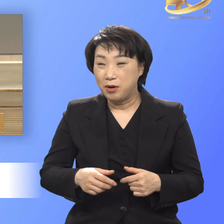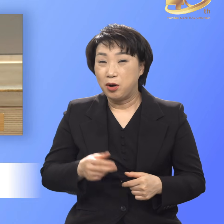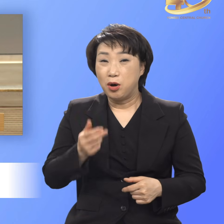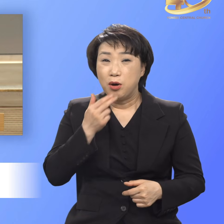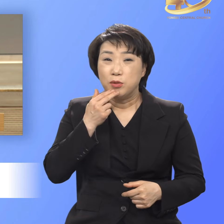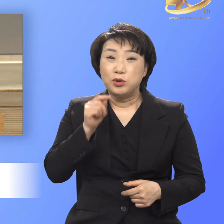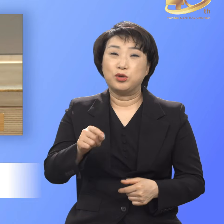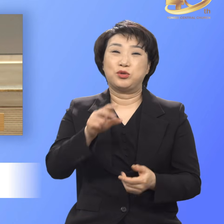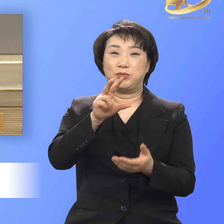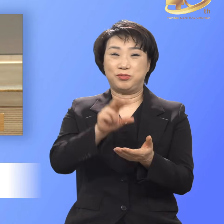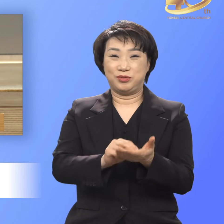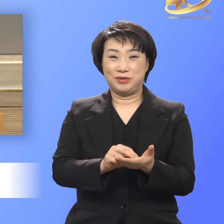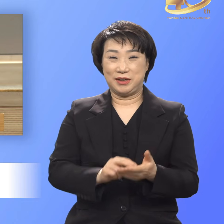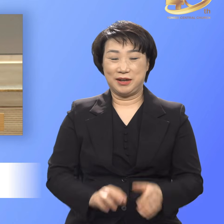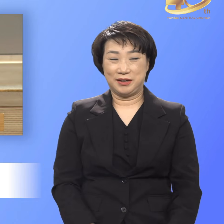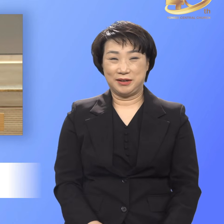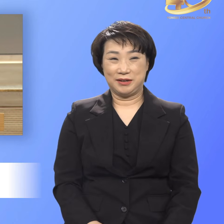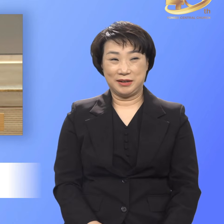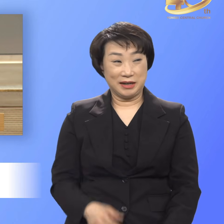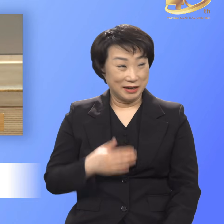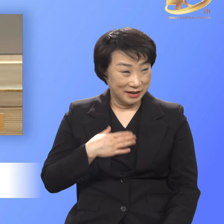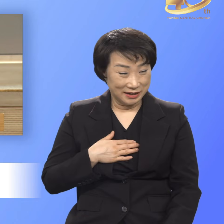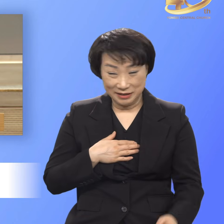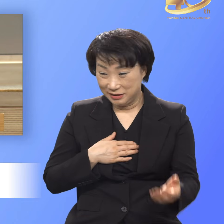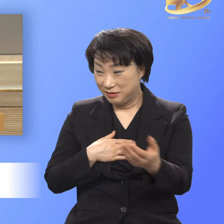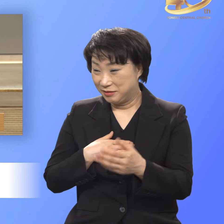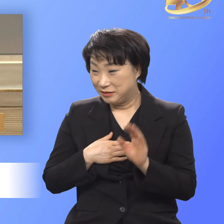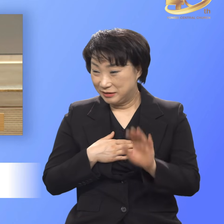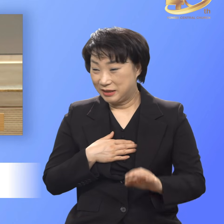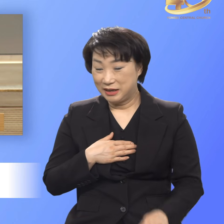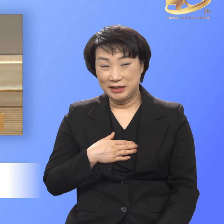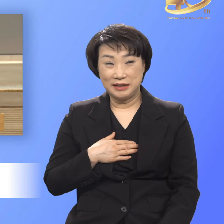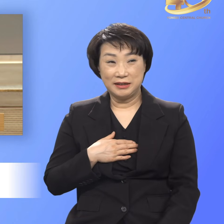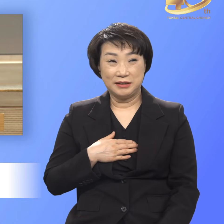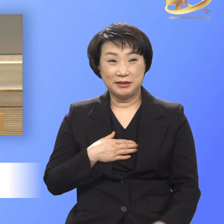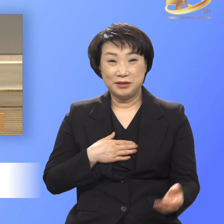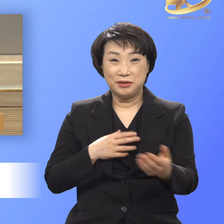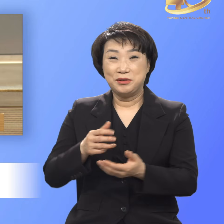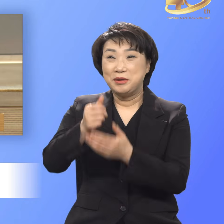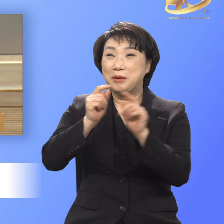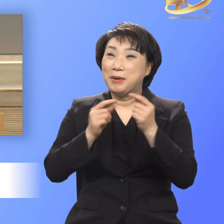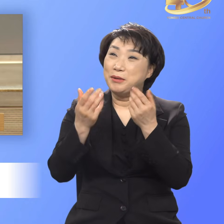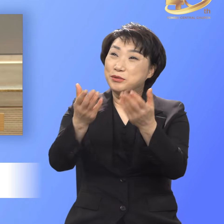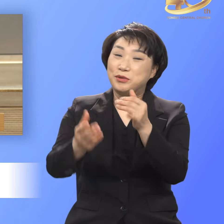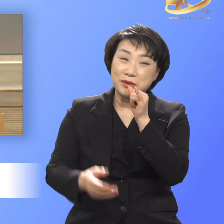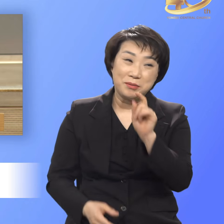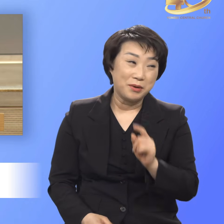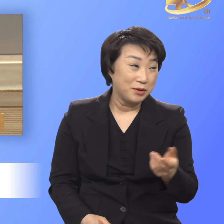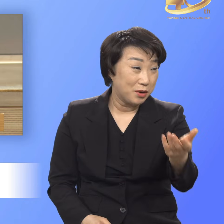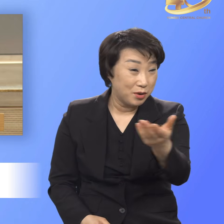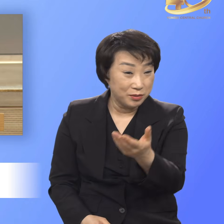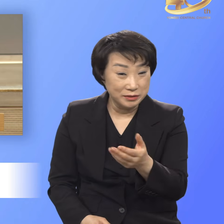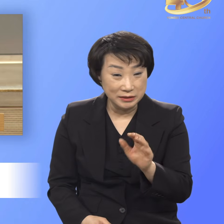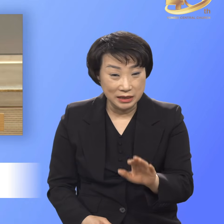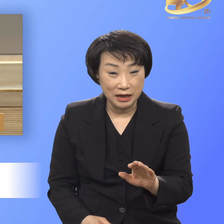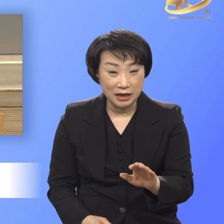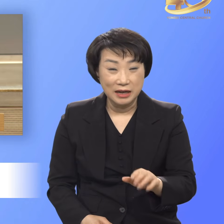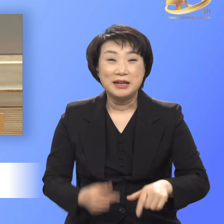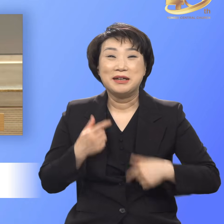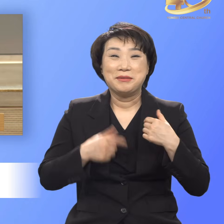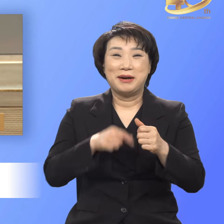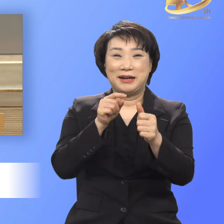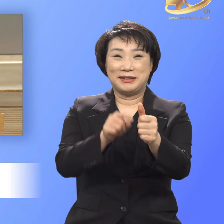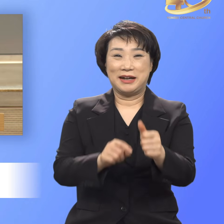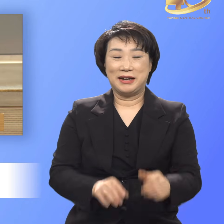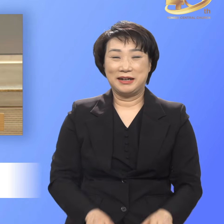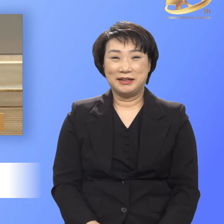것도 문제예요. 그게 이해됩니까? 근데 주님이 뭐라고 했어요? 너희는